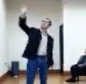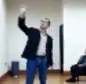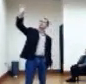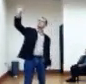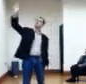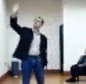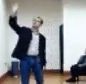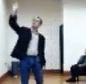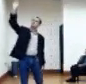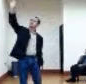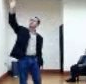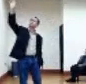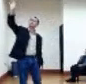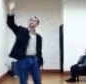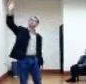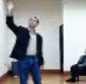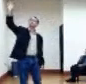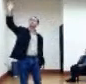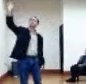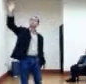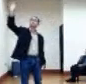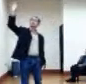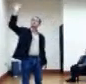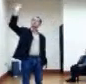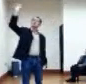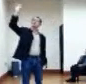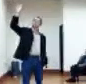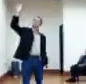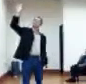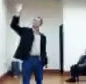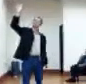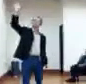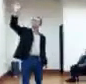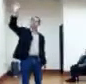quisiera que me apoyaran en la computadora. Ey, regresa.